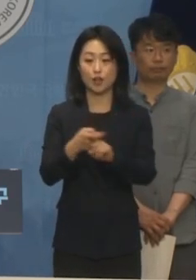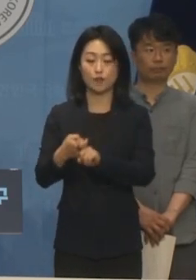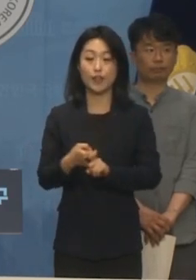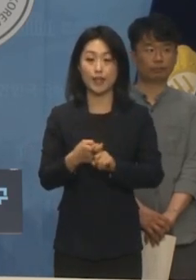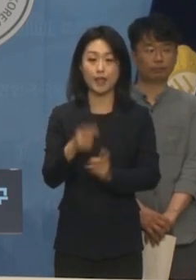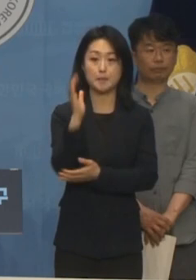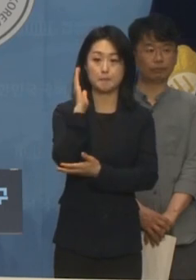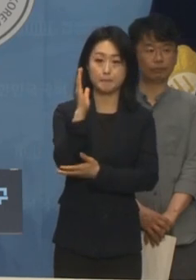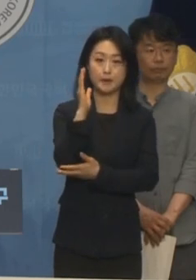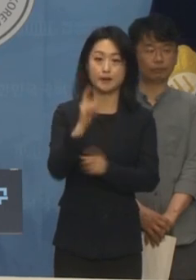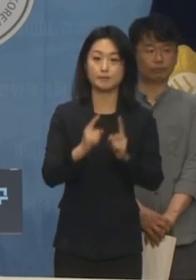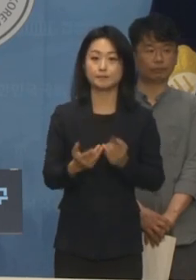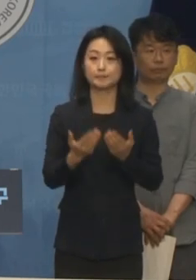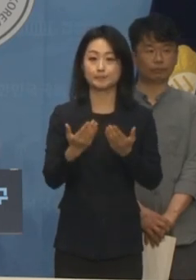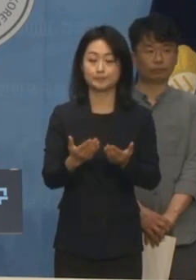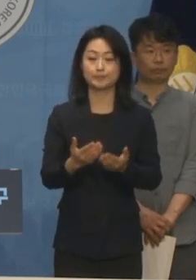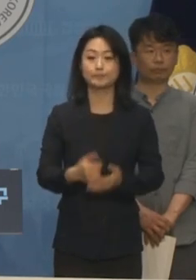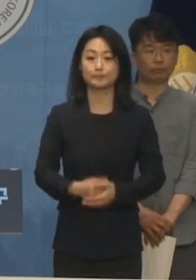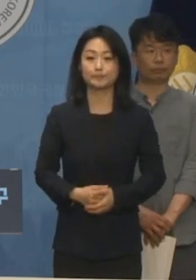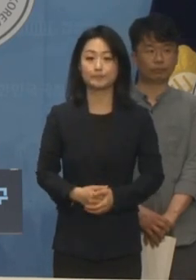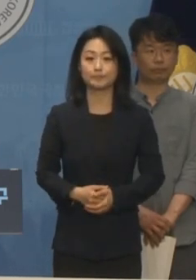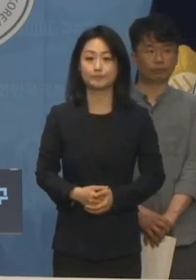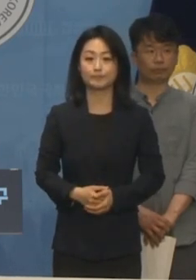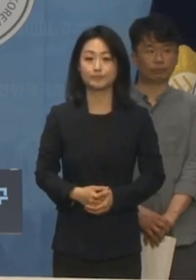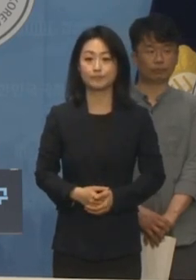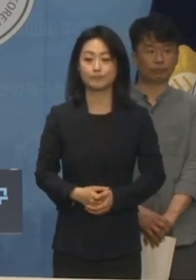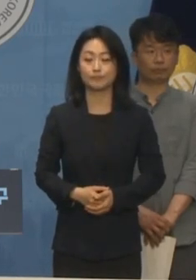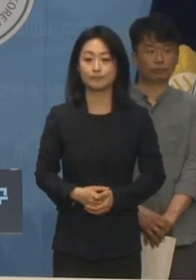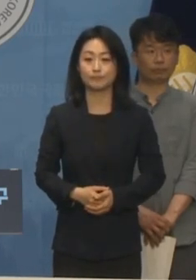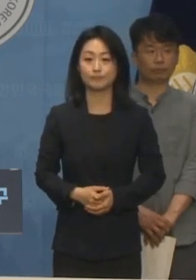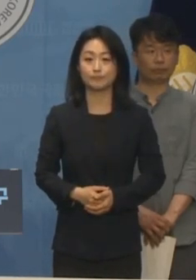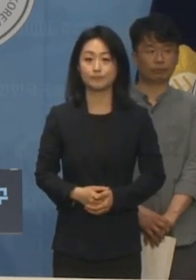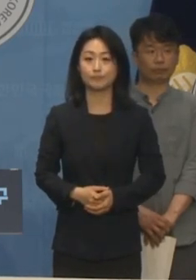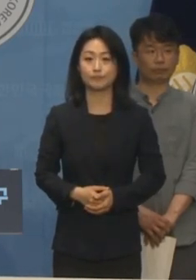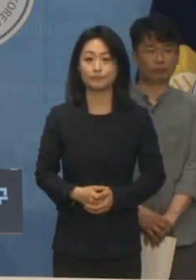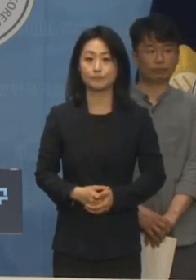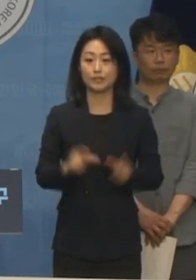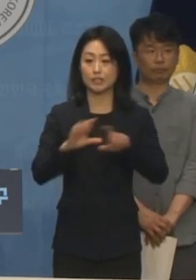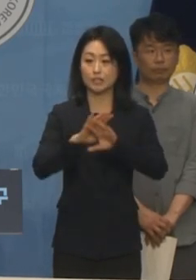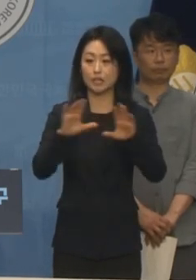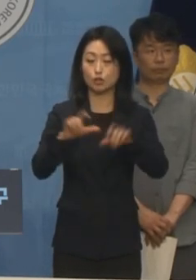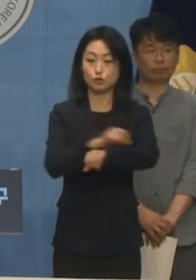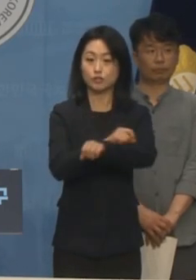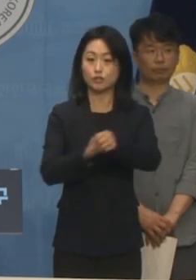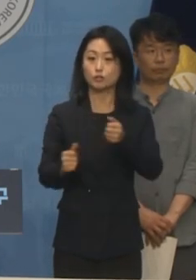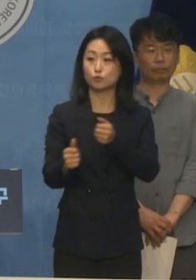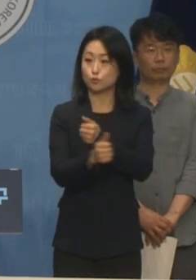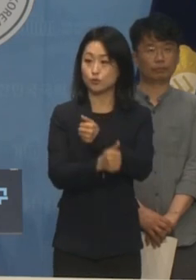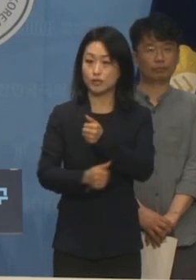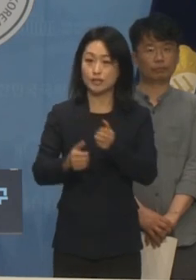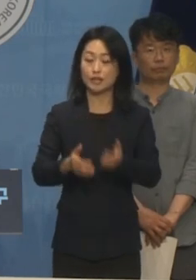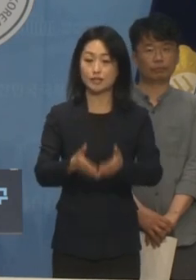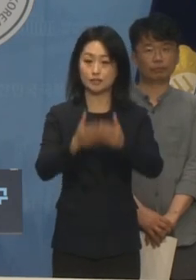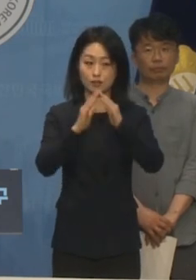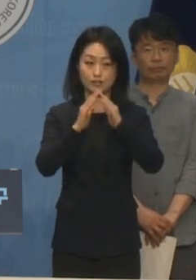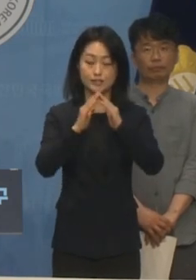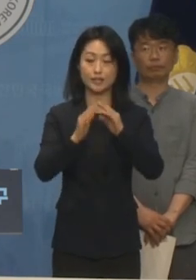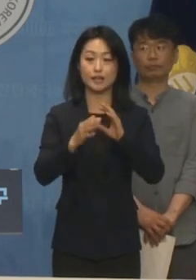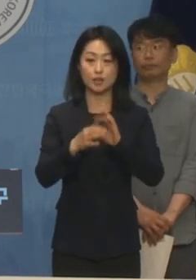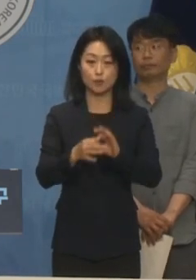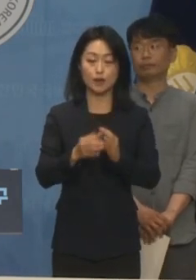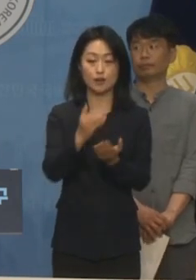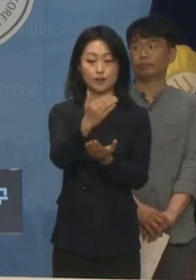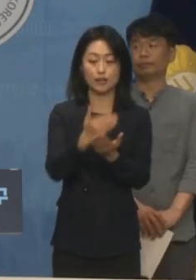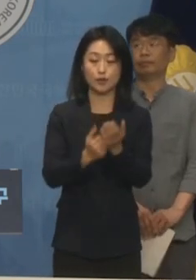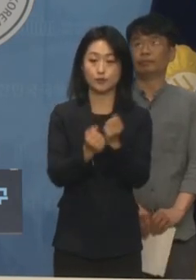발언을 해주시는 순서로 진행하겠습니다. 그럼 우선 기후특위 설치 촉구 및 결의안의 주요